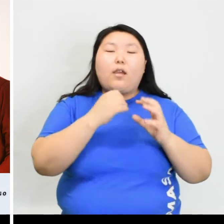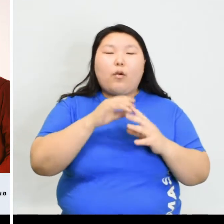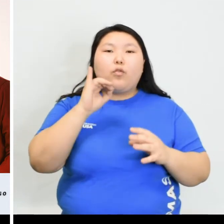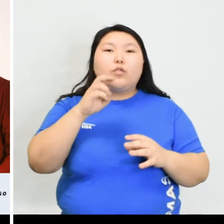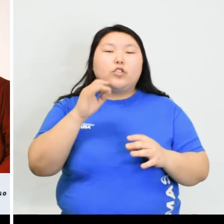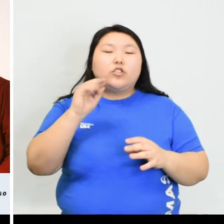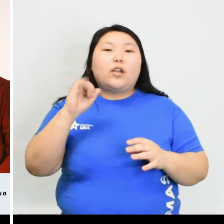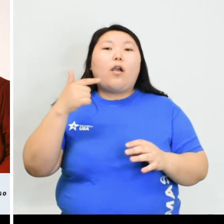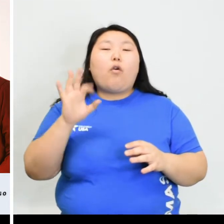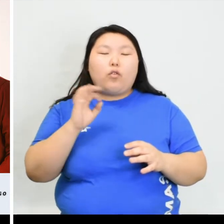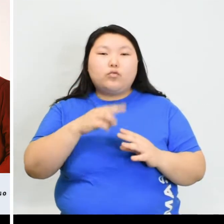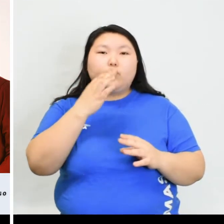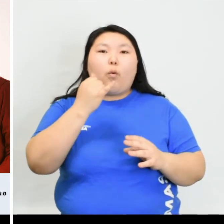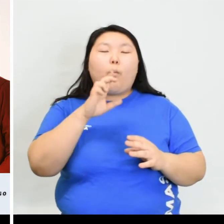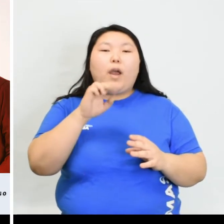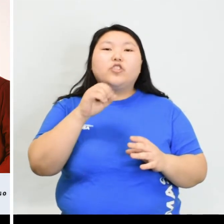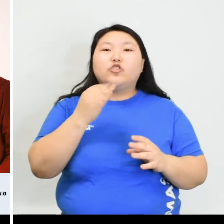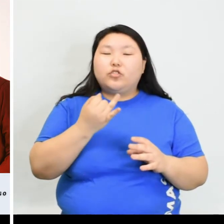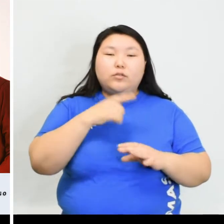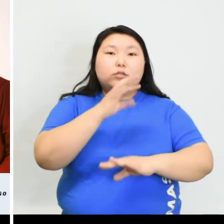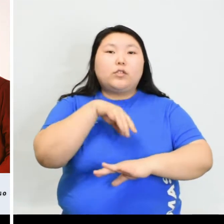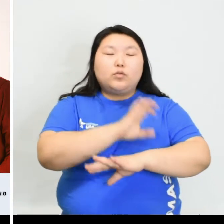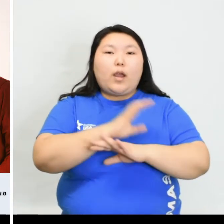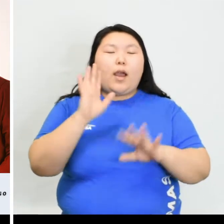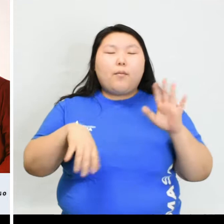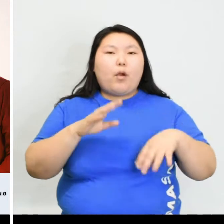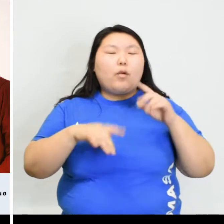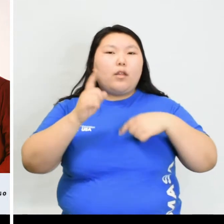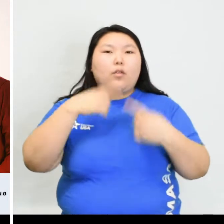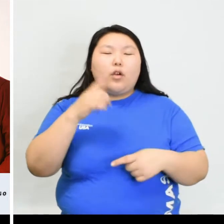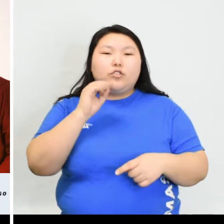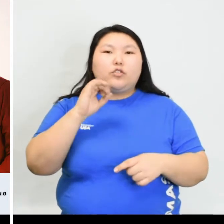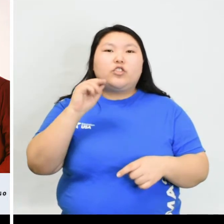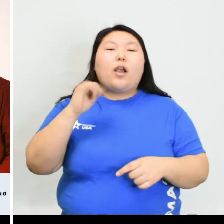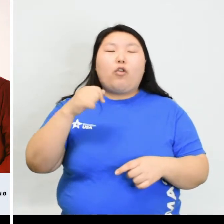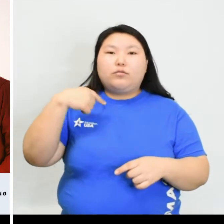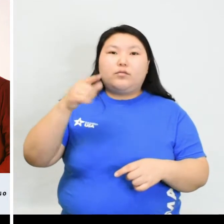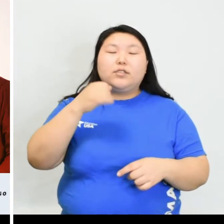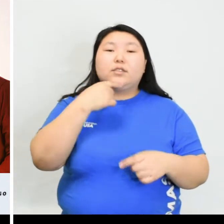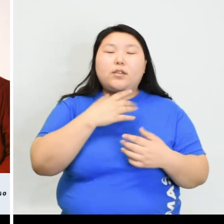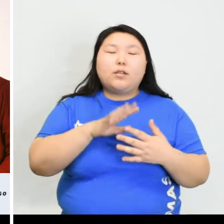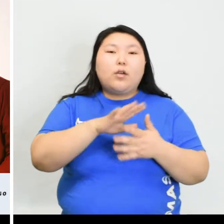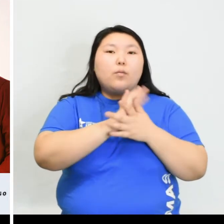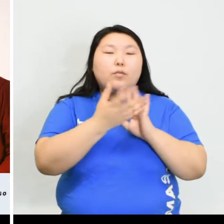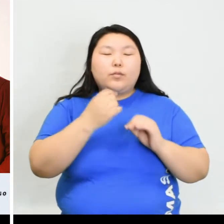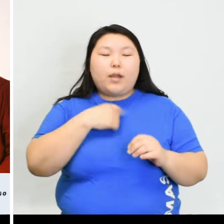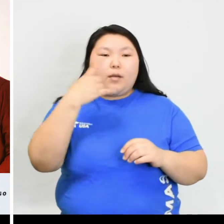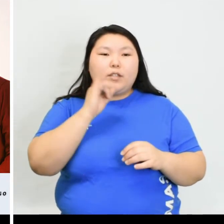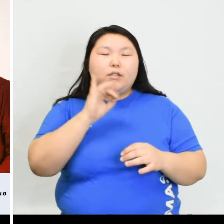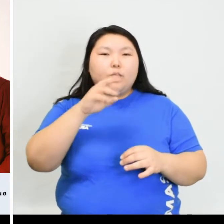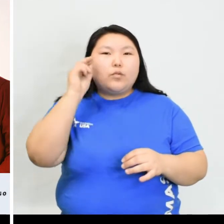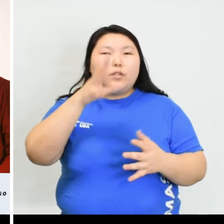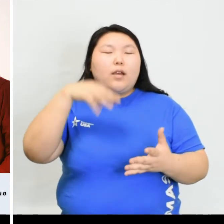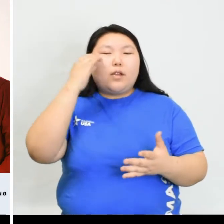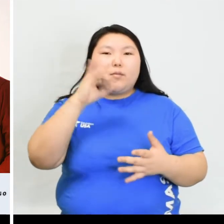Chicago Kitsubashi-гийн сургууль гэвэл хамаагүй илүү University of Chicago-гийн л нь шүү дээ. Сүүлдээ миний хамгийн их юм сурсан, хамгийн их